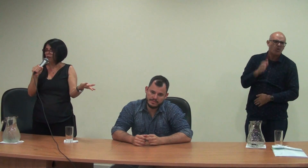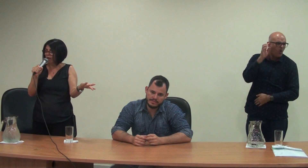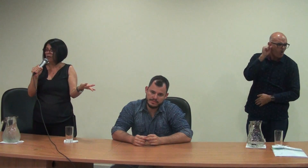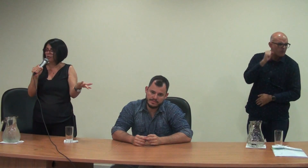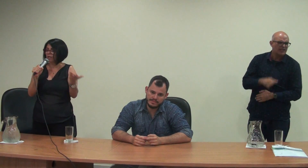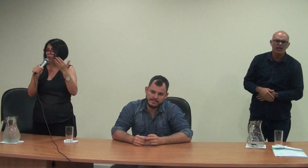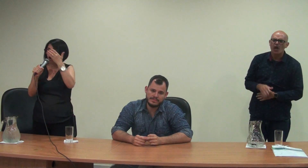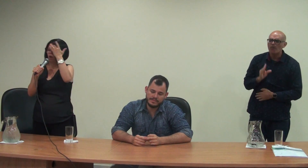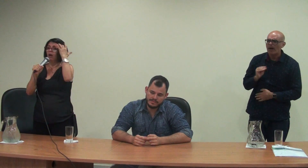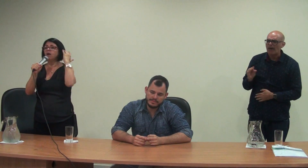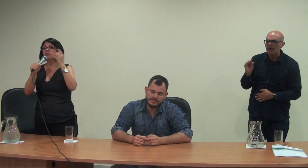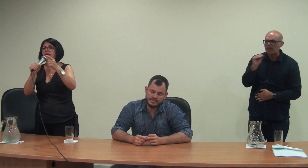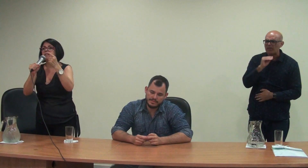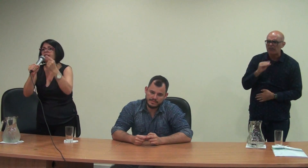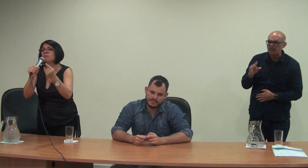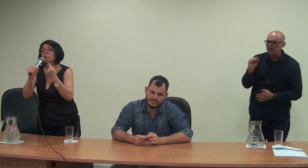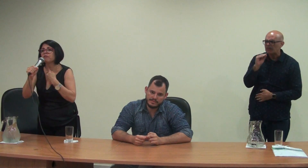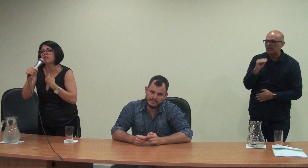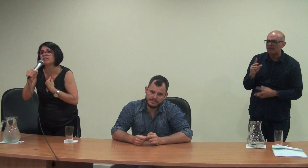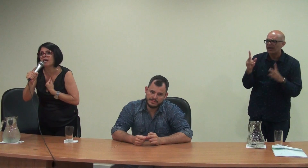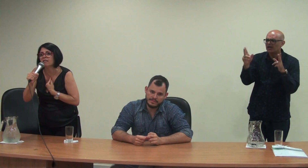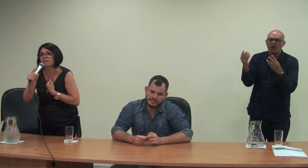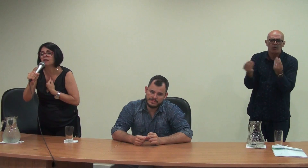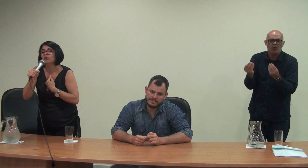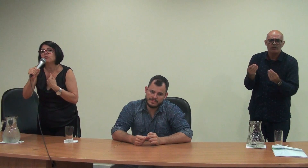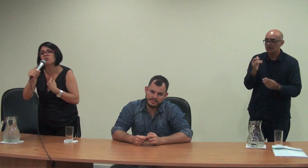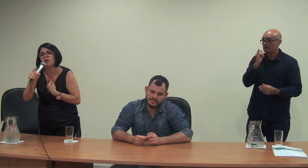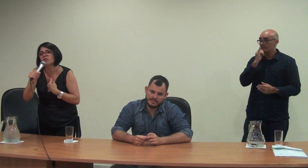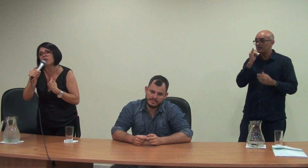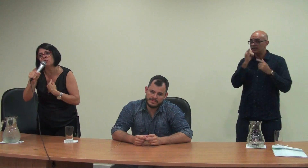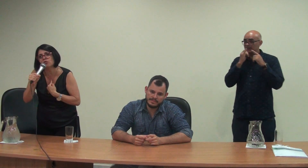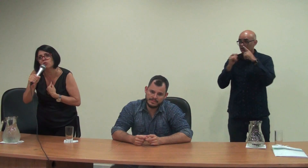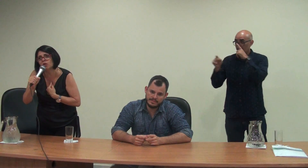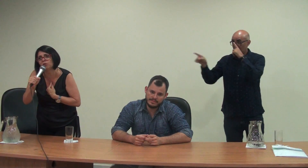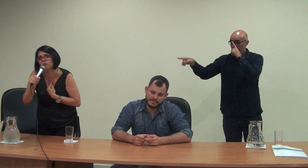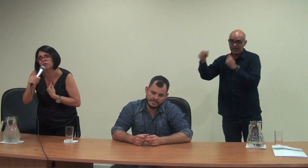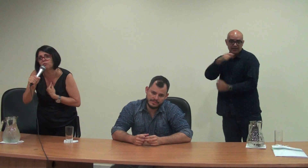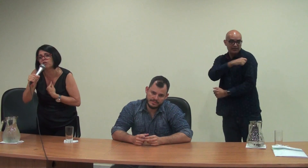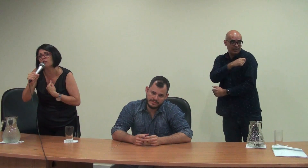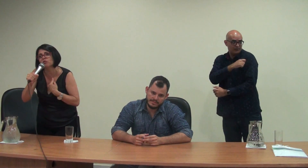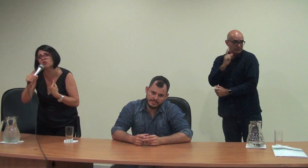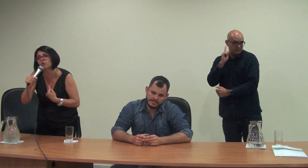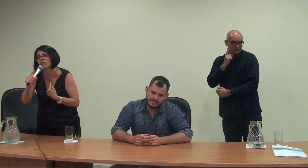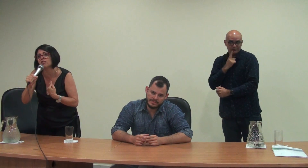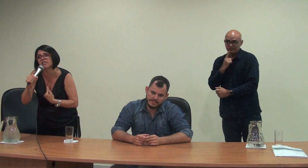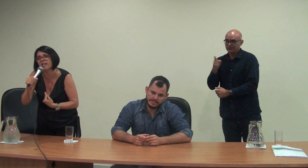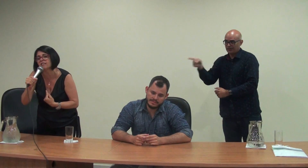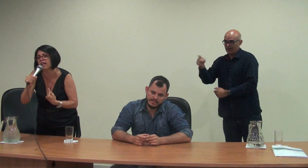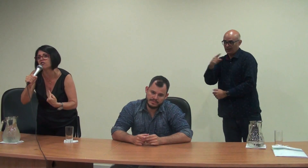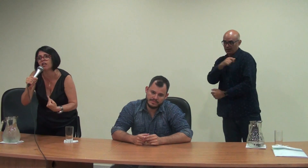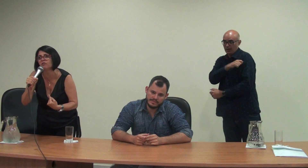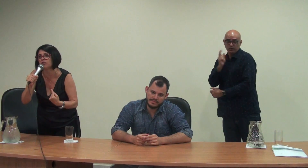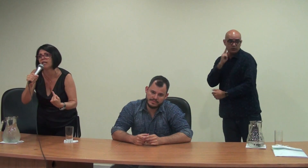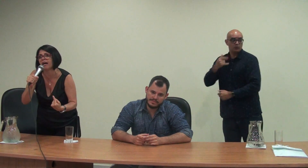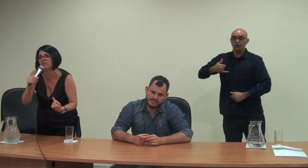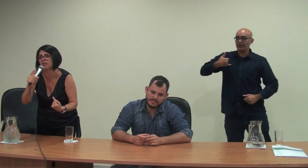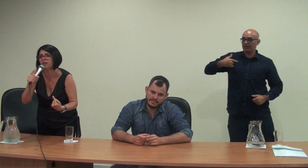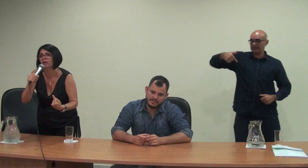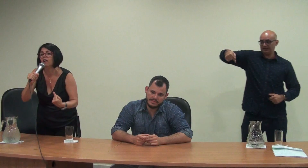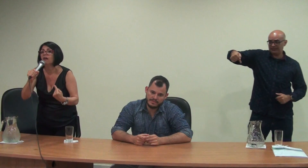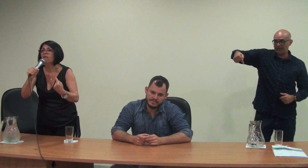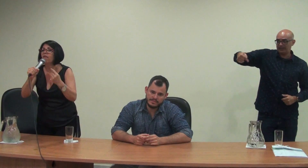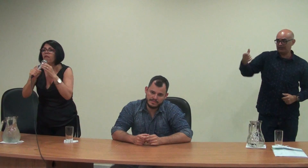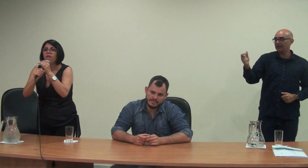quem que eu vou ser igual? Eu vou dar exemplo para vocês dos meus alunos surdos de 6, 7 anos de